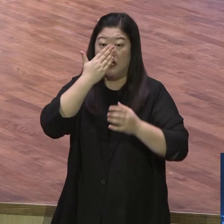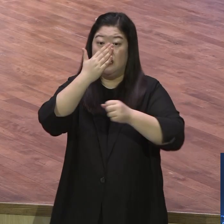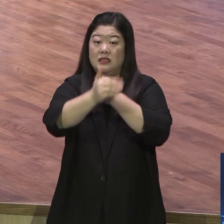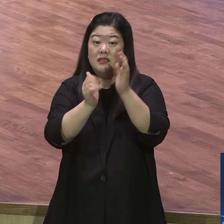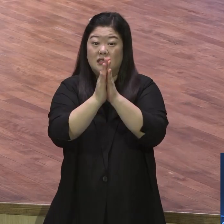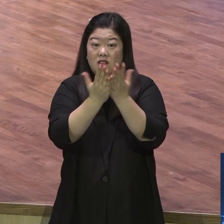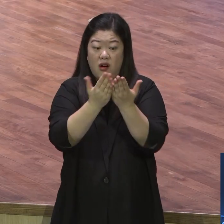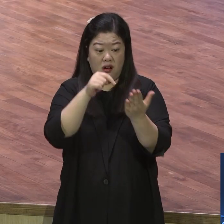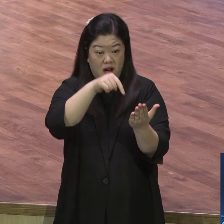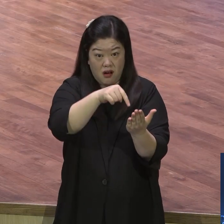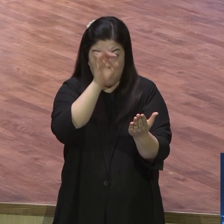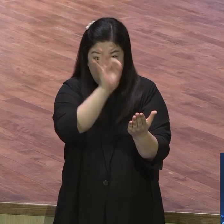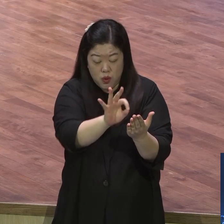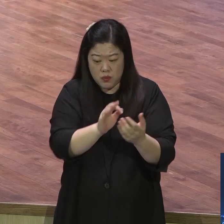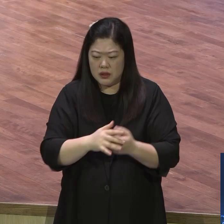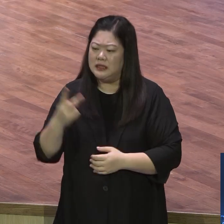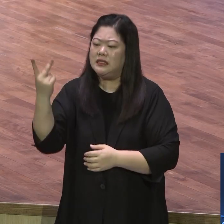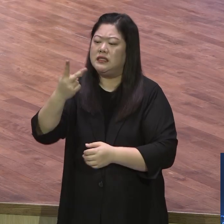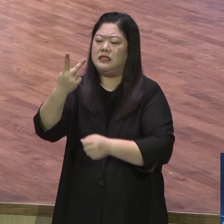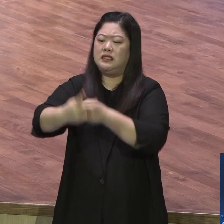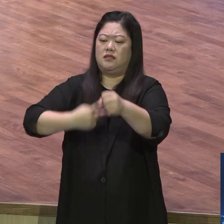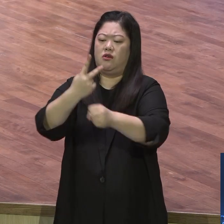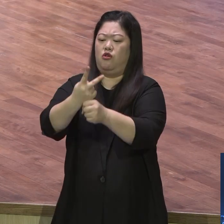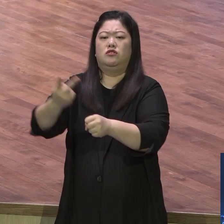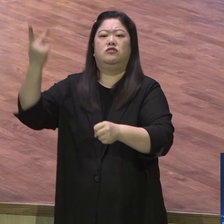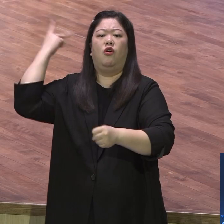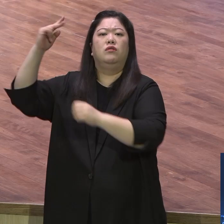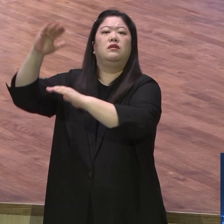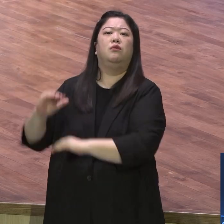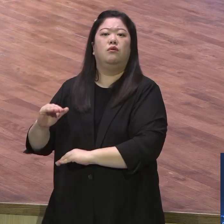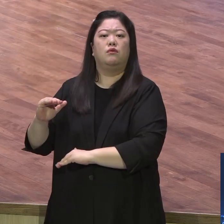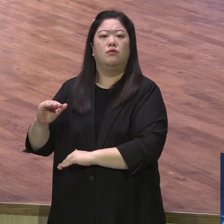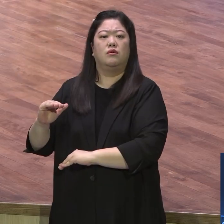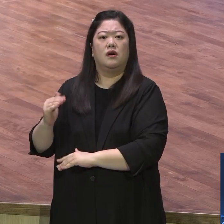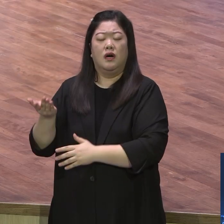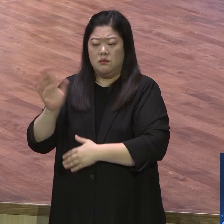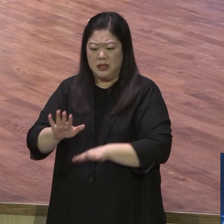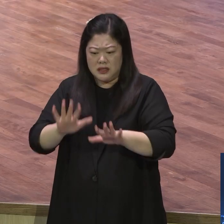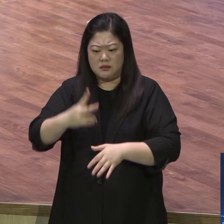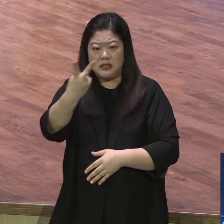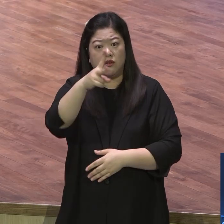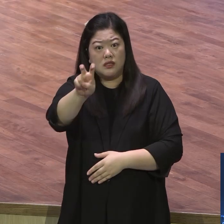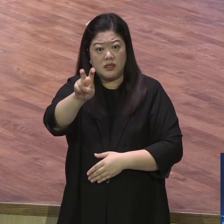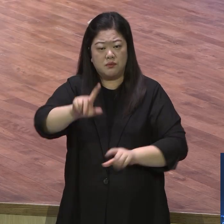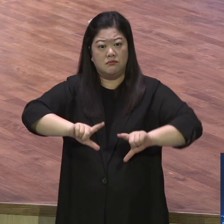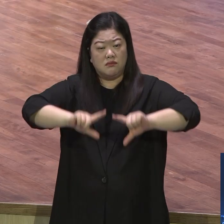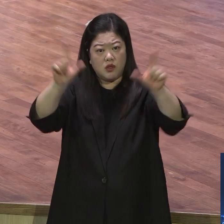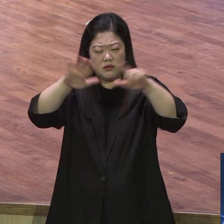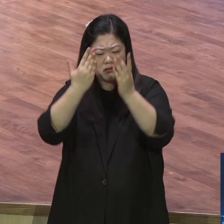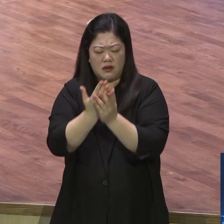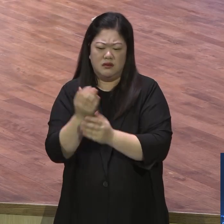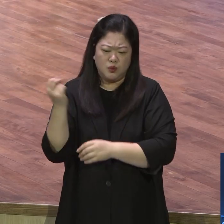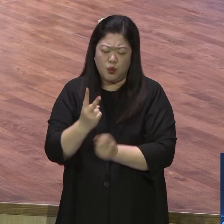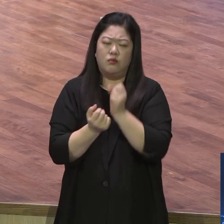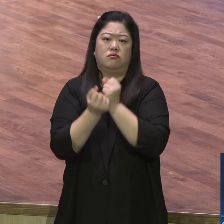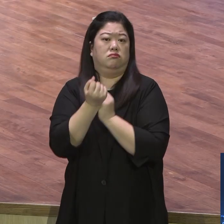믿음이 지금 우리에게까지 계속 절대 믿음 주님 오실 때까지 절대 믿음 절대 믿음의 결과가 어떤 것인가